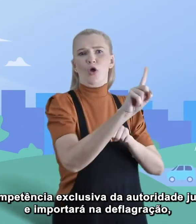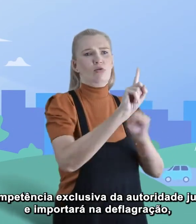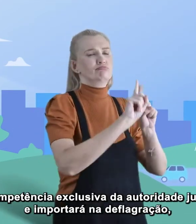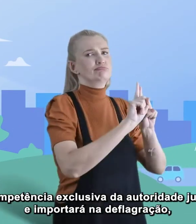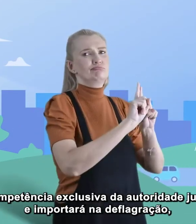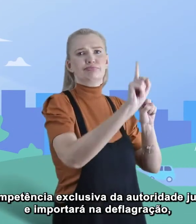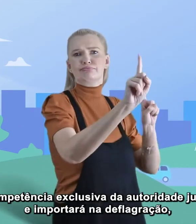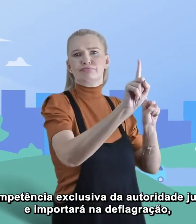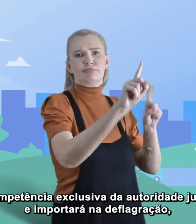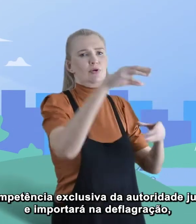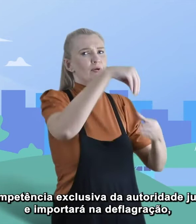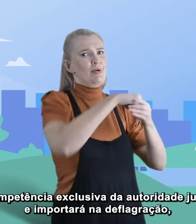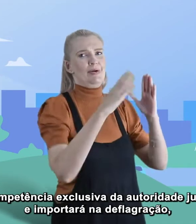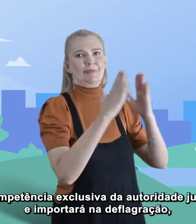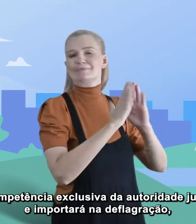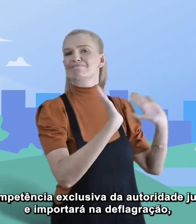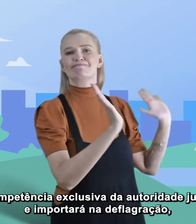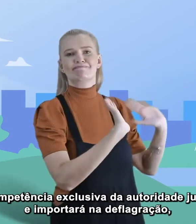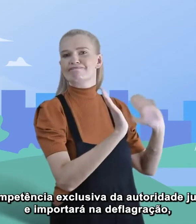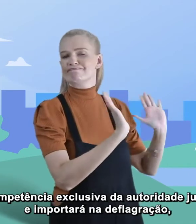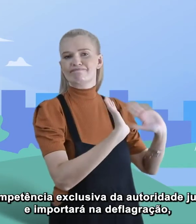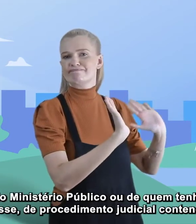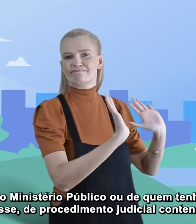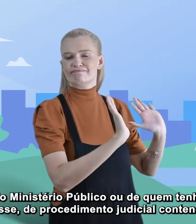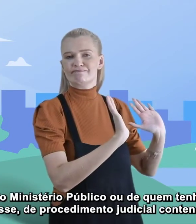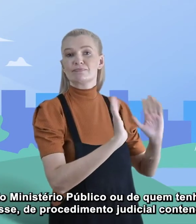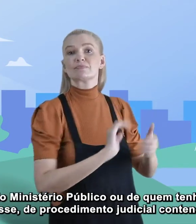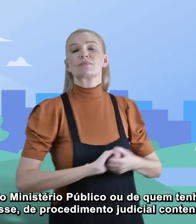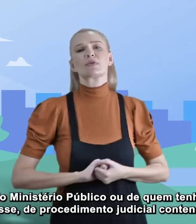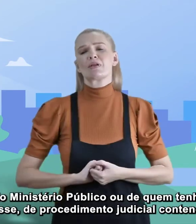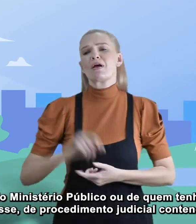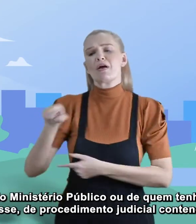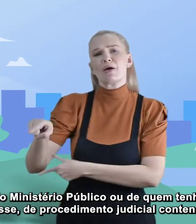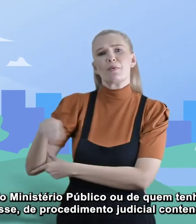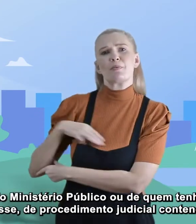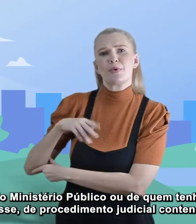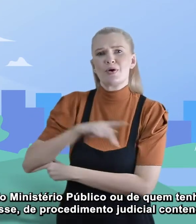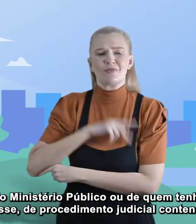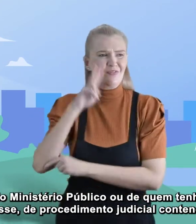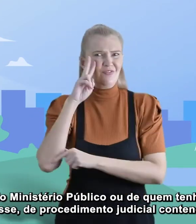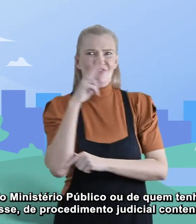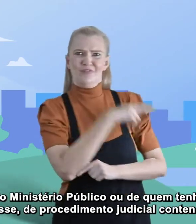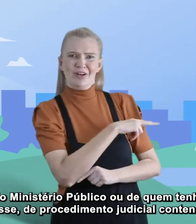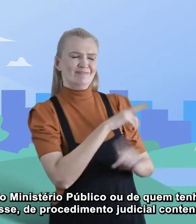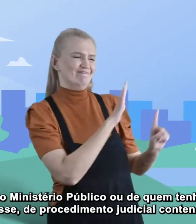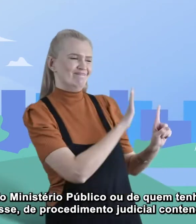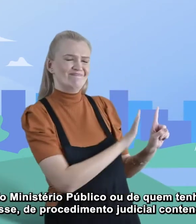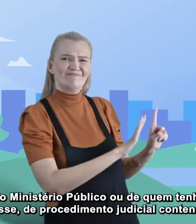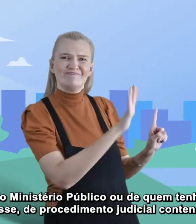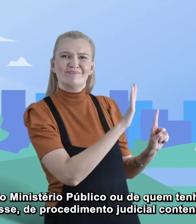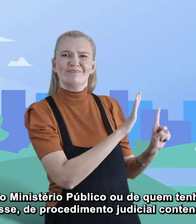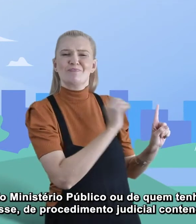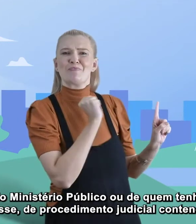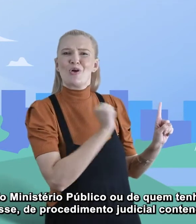autoridade judiciária e importará na deflagração, a pedido do Ministério Público ou de quem tenha legítimo interesse, de